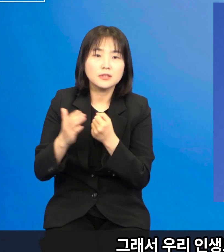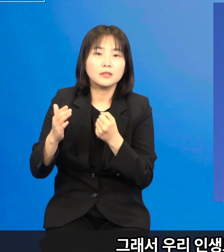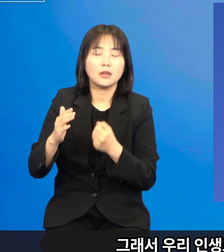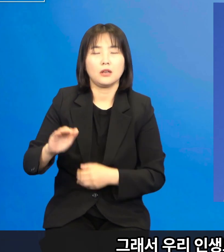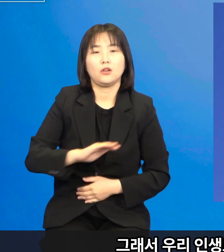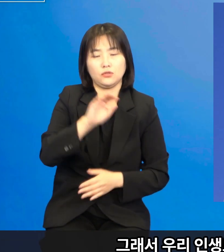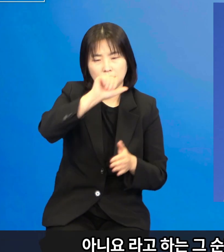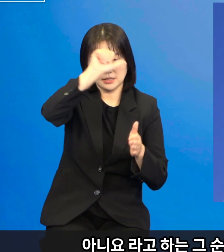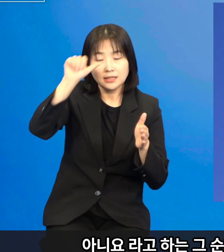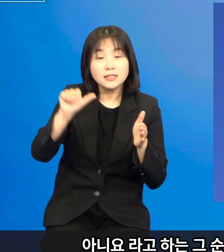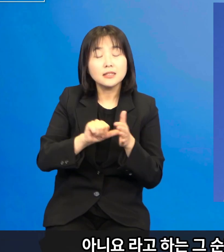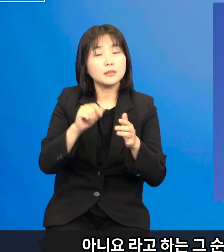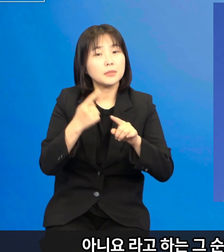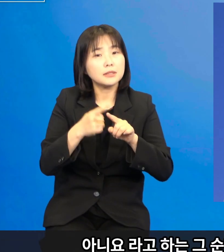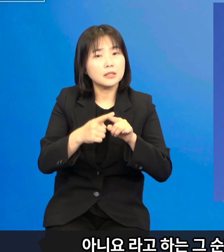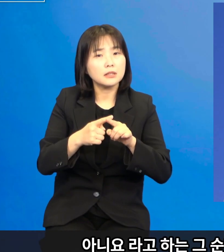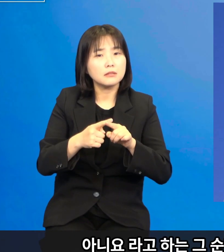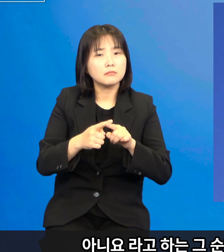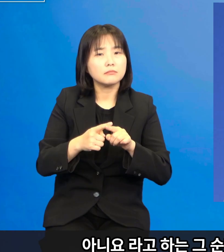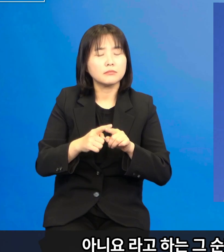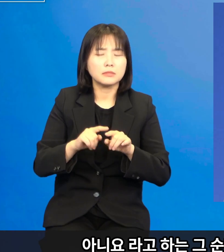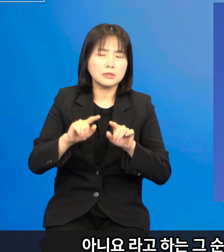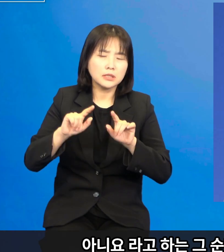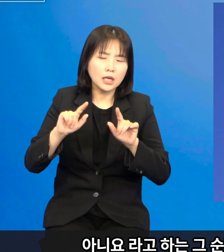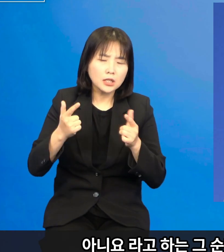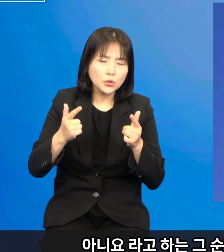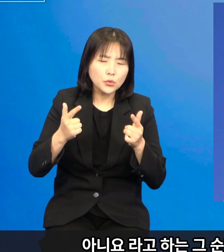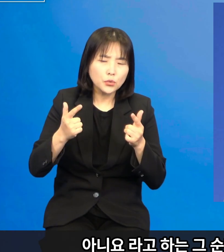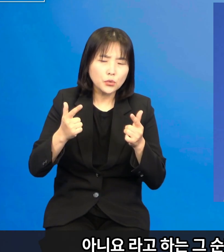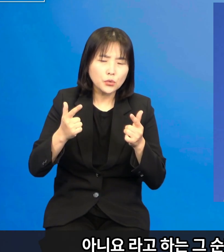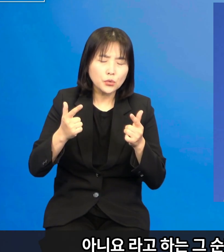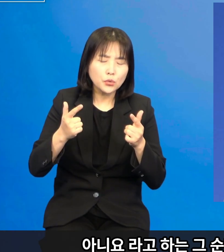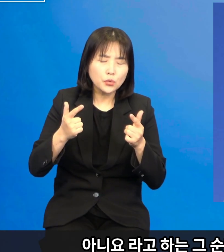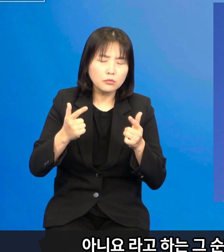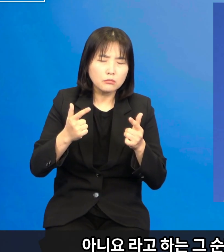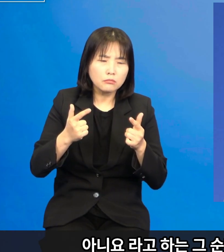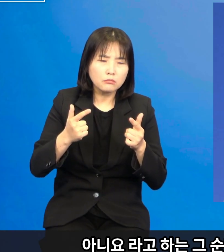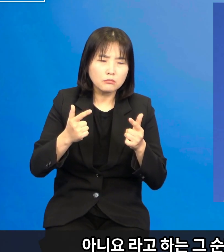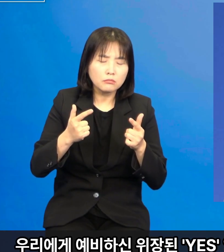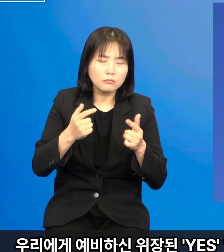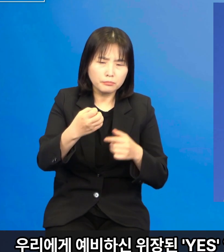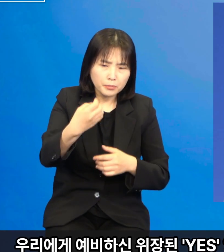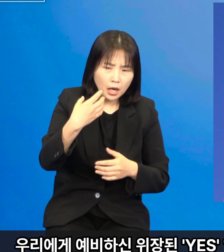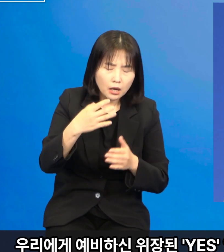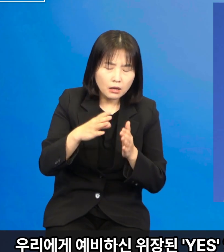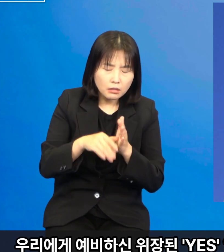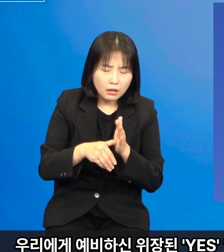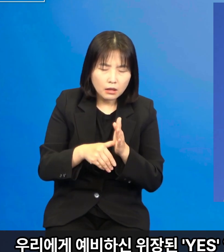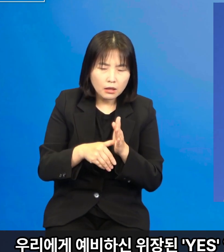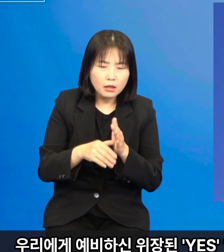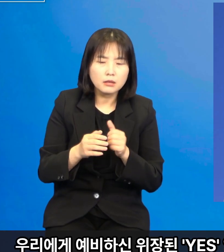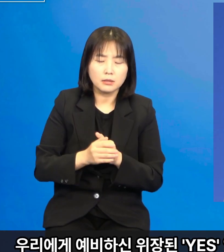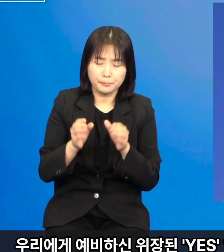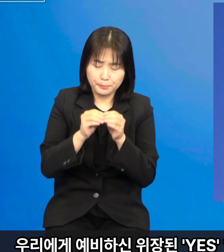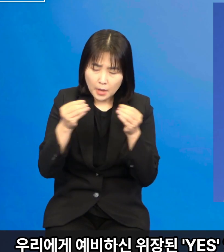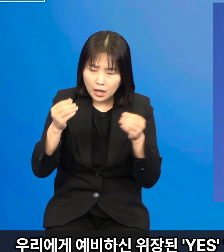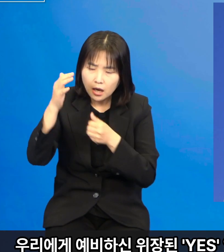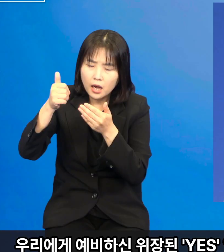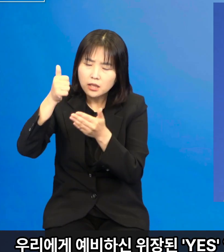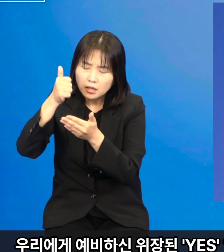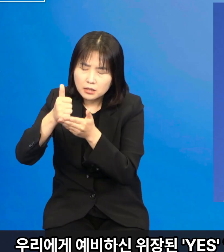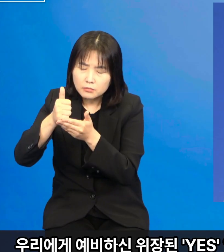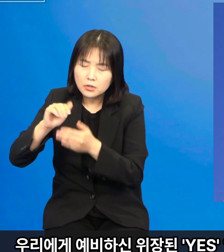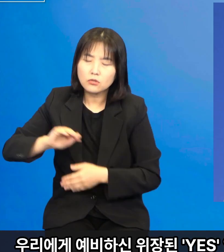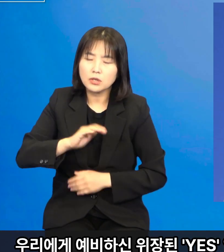인생도 마찬가지입니다. 아니요라고 하는 그 순간들이 실은 하나님께서 우리에게 예비하신